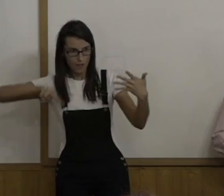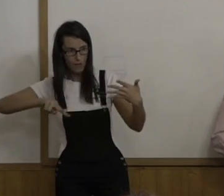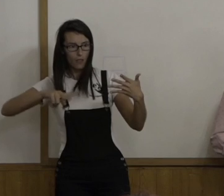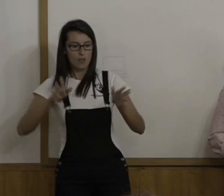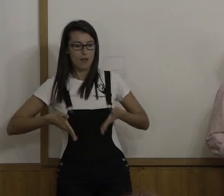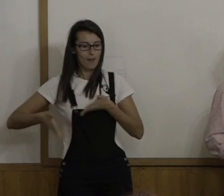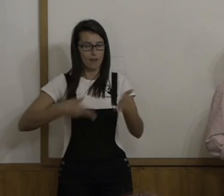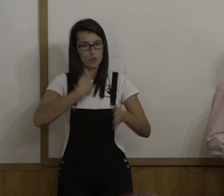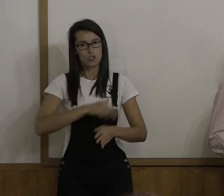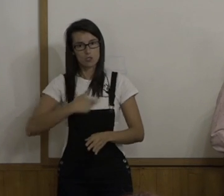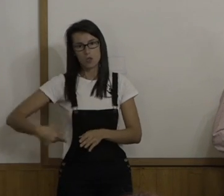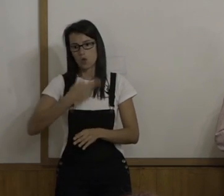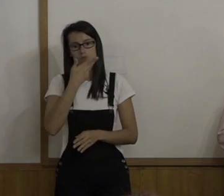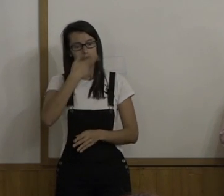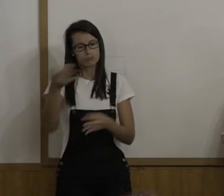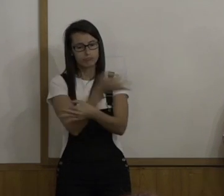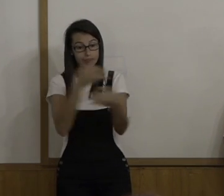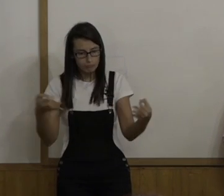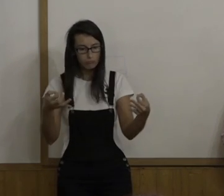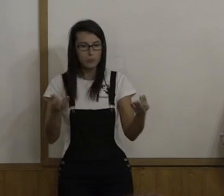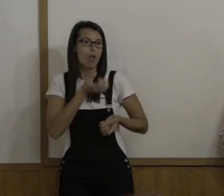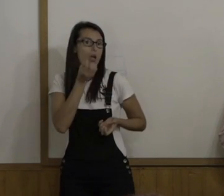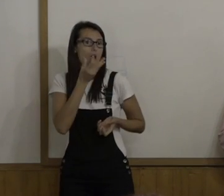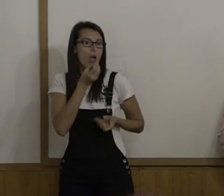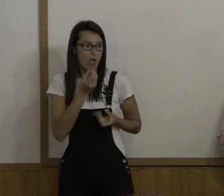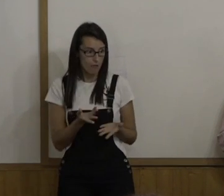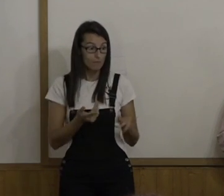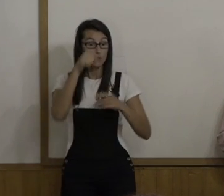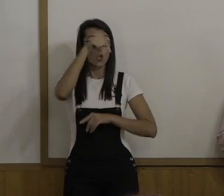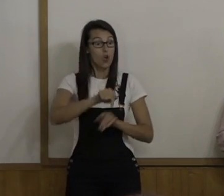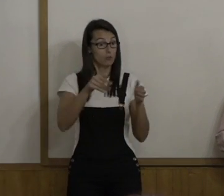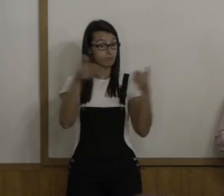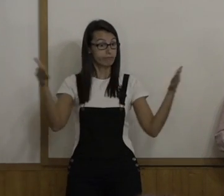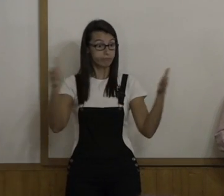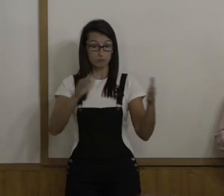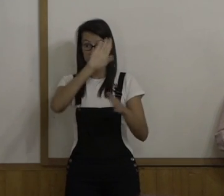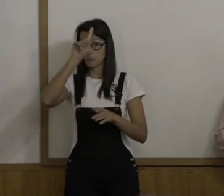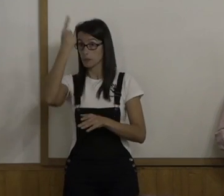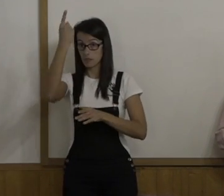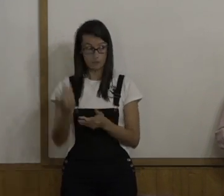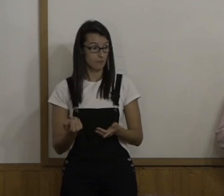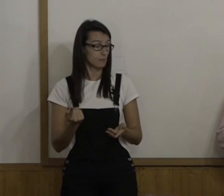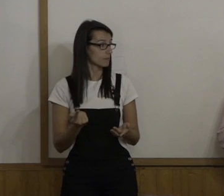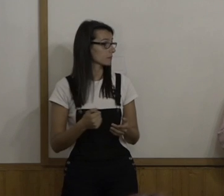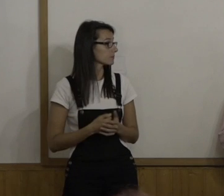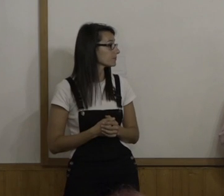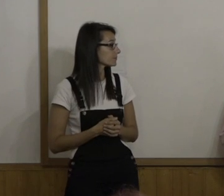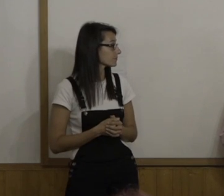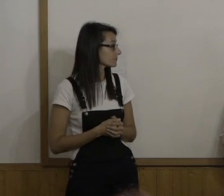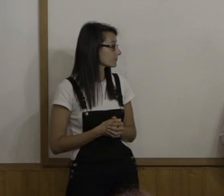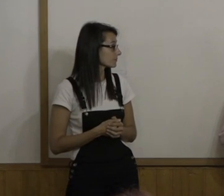mucho del camino, que nos las harán y tal. Y entonces empezamos hoy la primera Tecnolareira